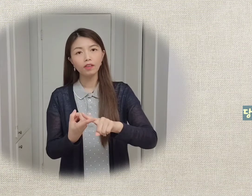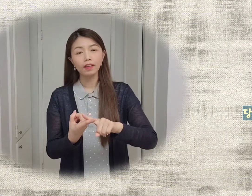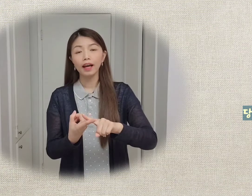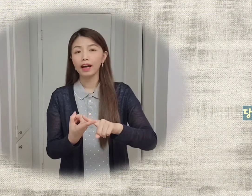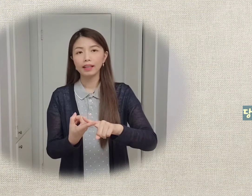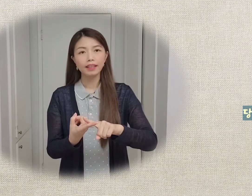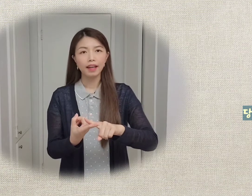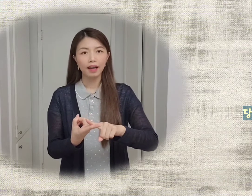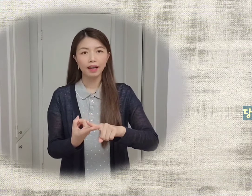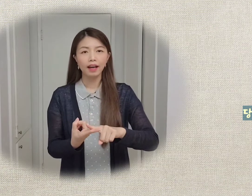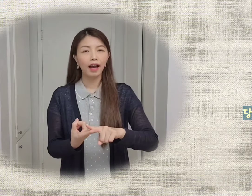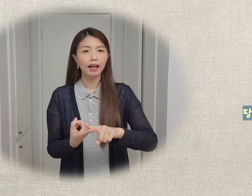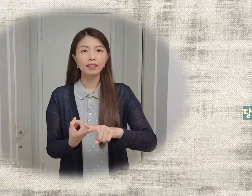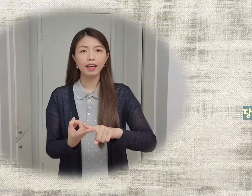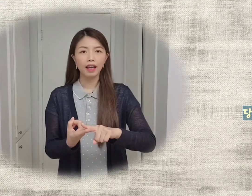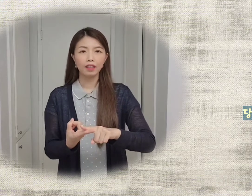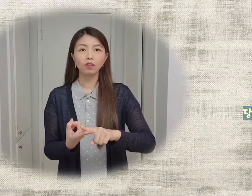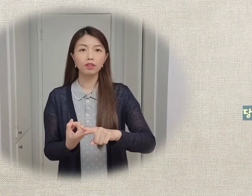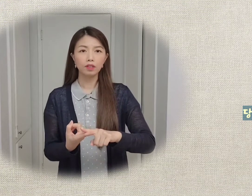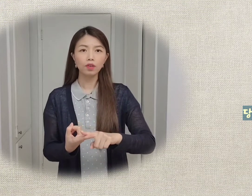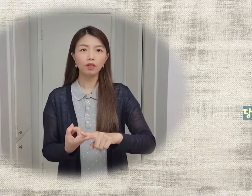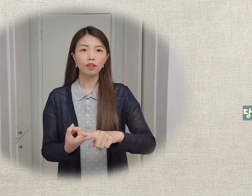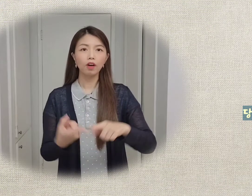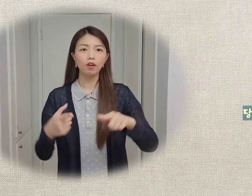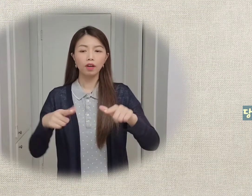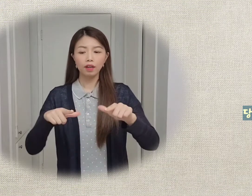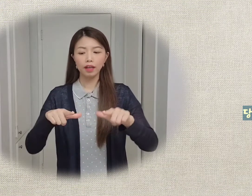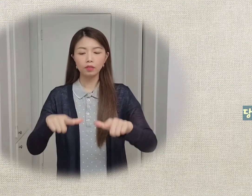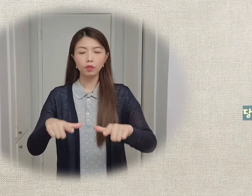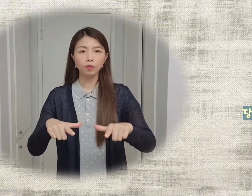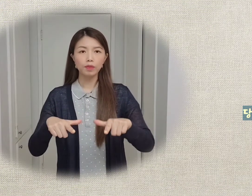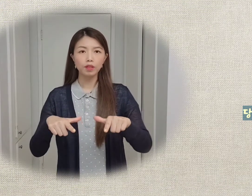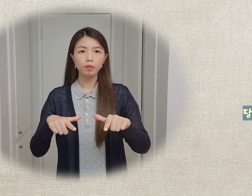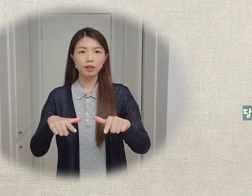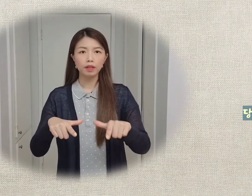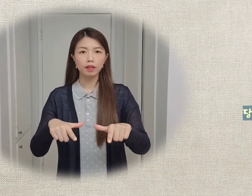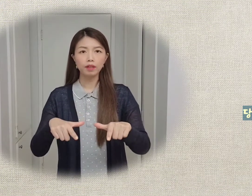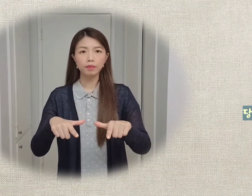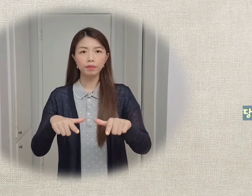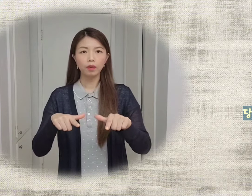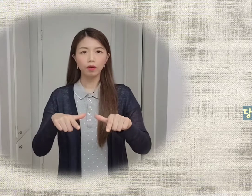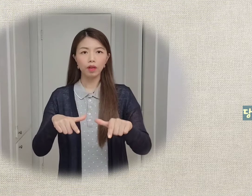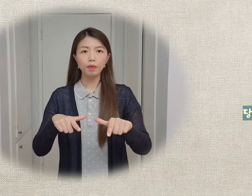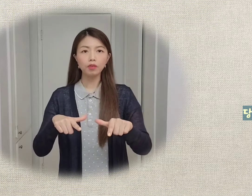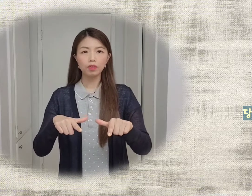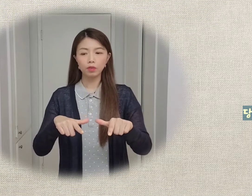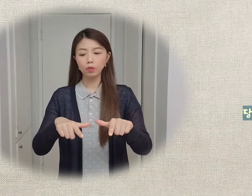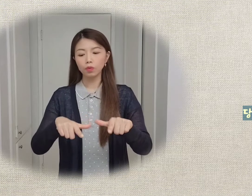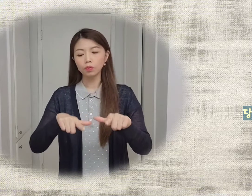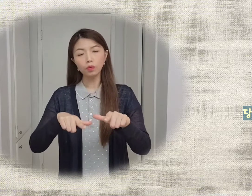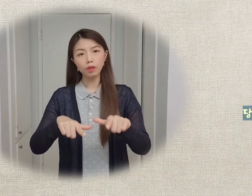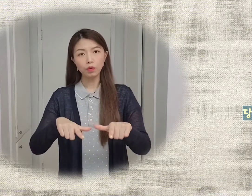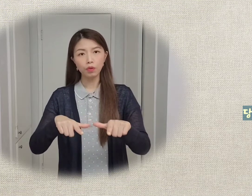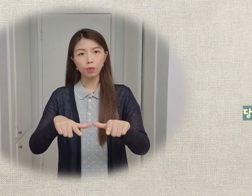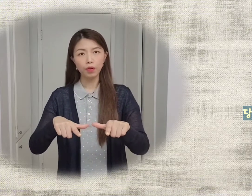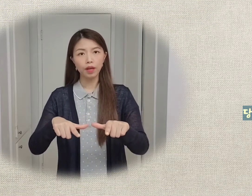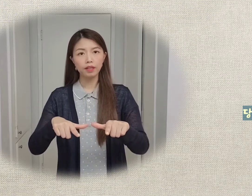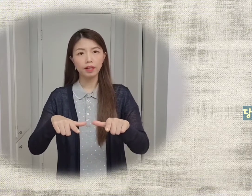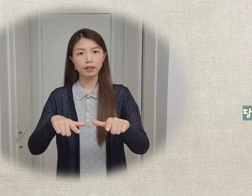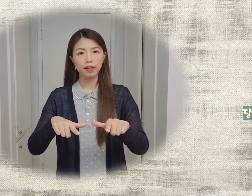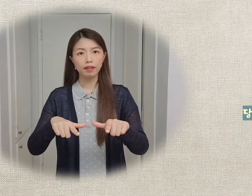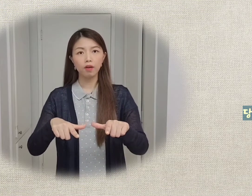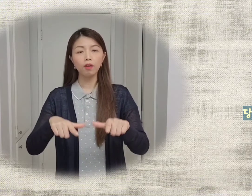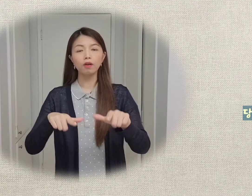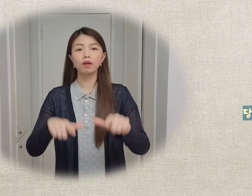것, 아니라, 아니야, 이런 뜻의 수어는요, 양손 엄지검지를 이렇게 펴주시고 손등이 위로 보이게